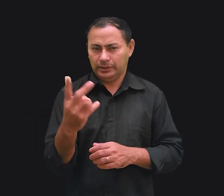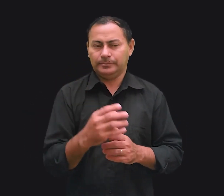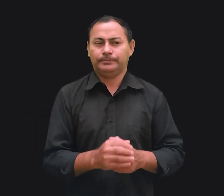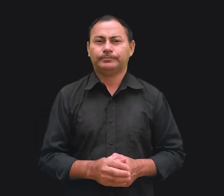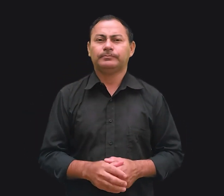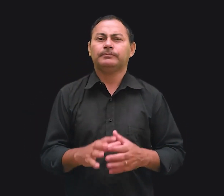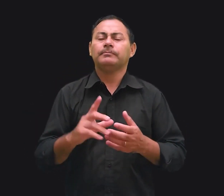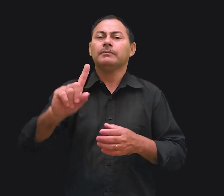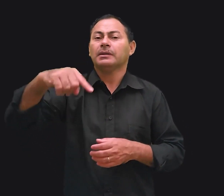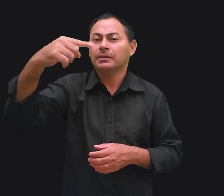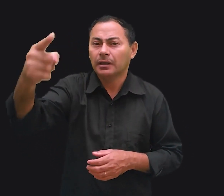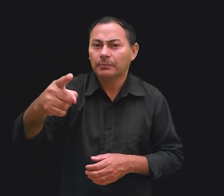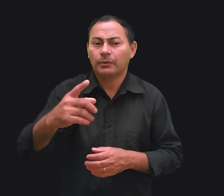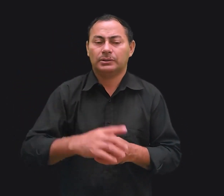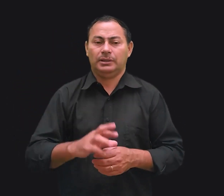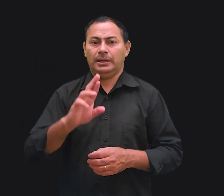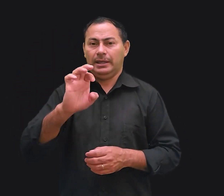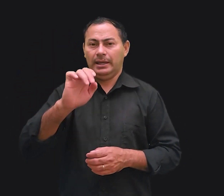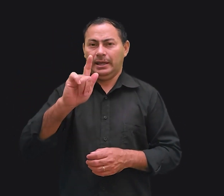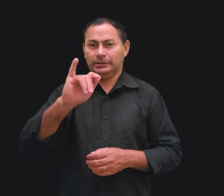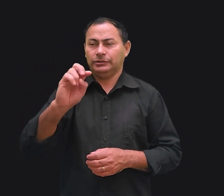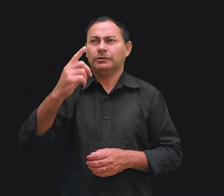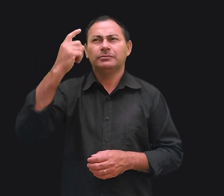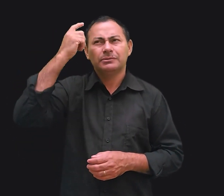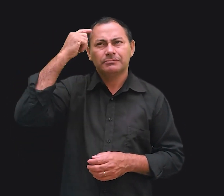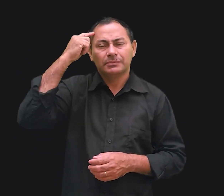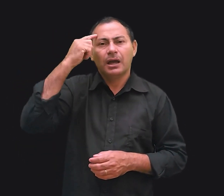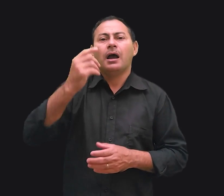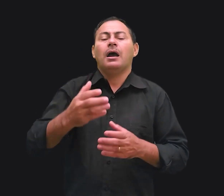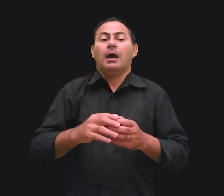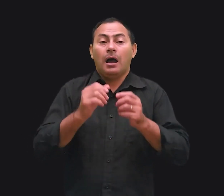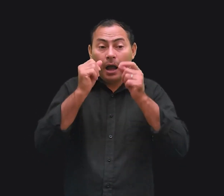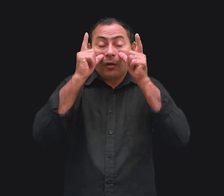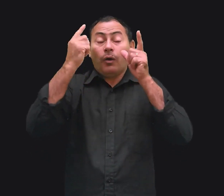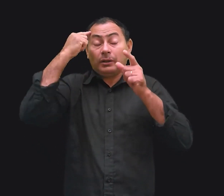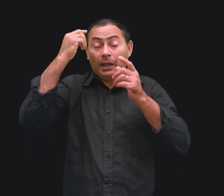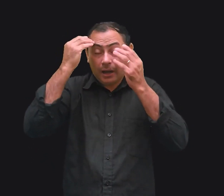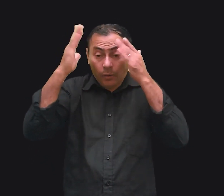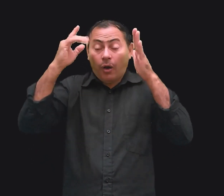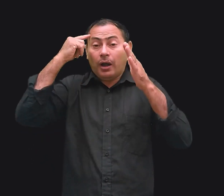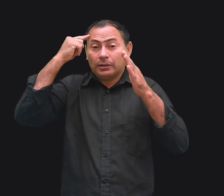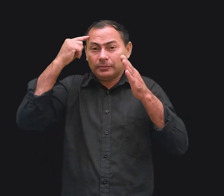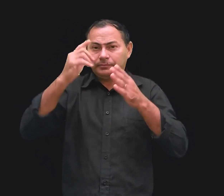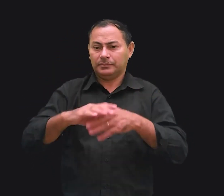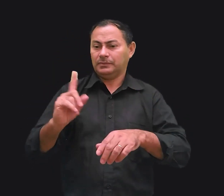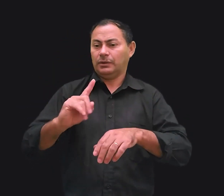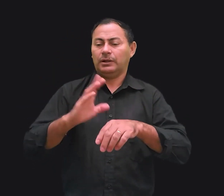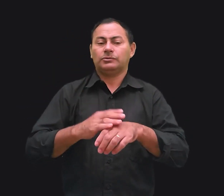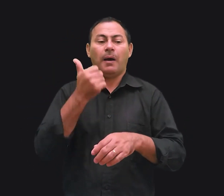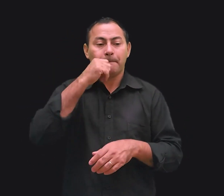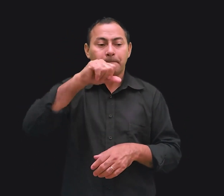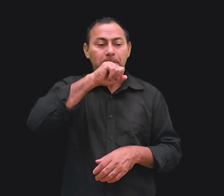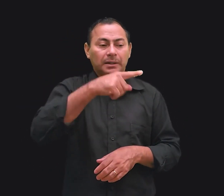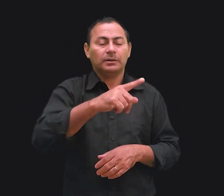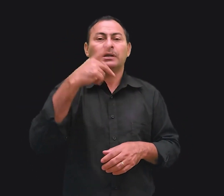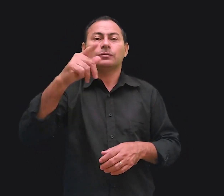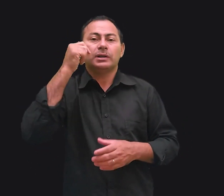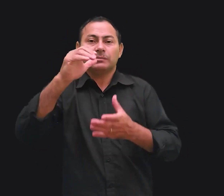os 2. Depois ele reagiu e pensou: acorda, homem! Essa não é sua mãe, é